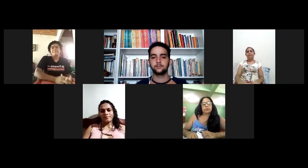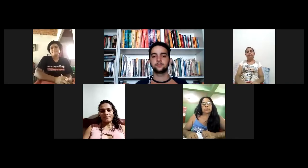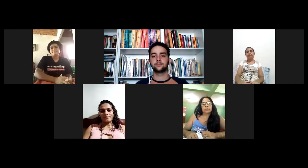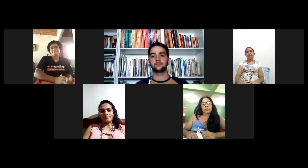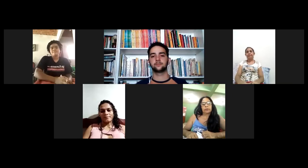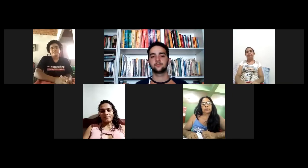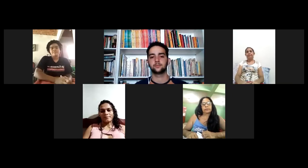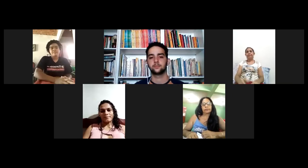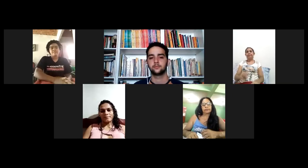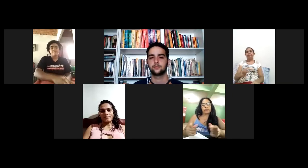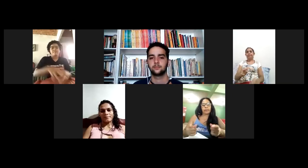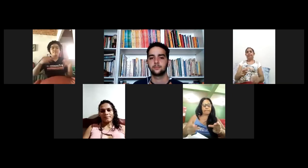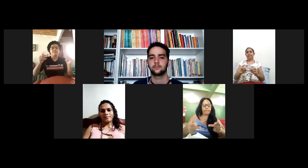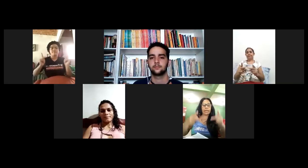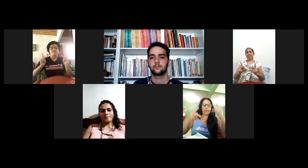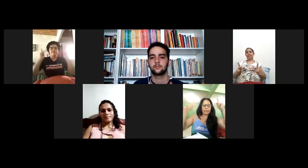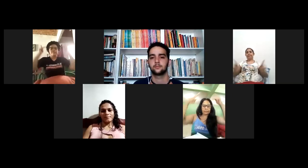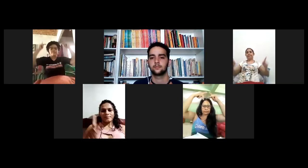papa,